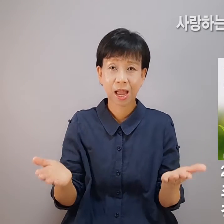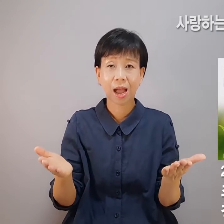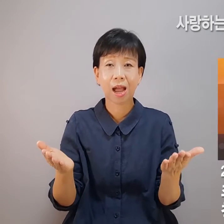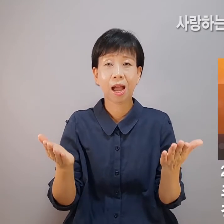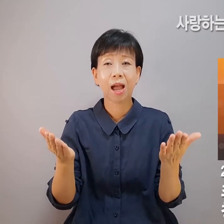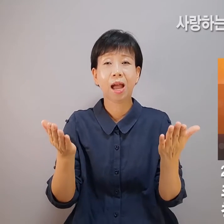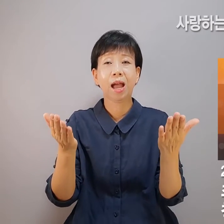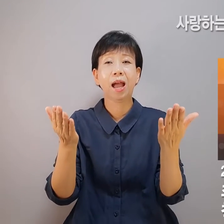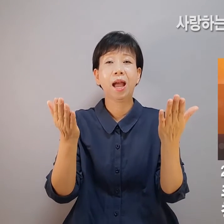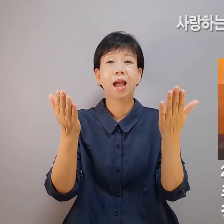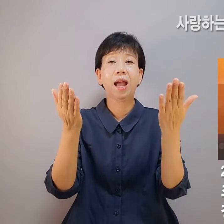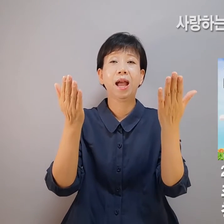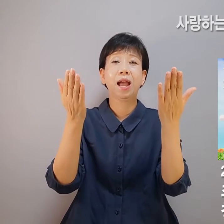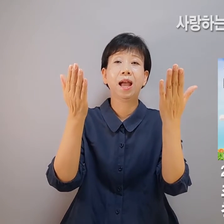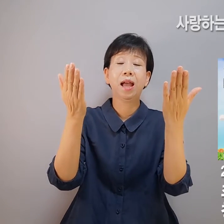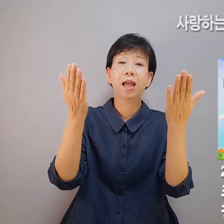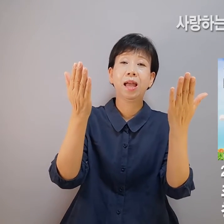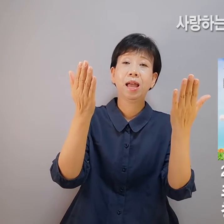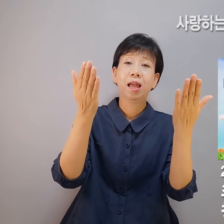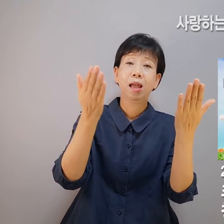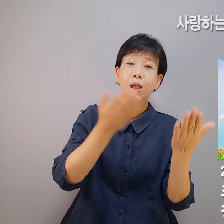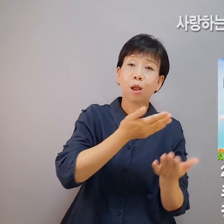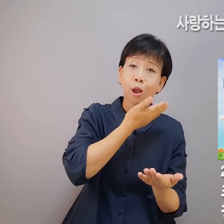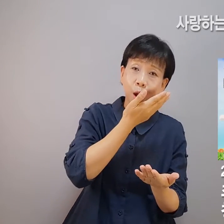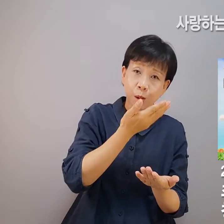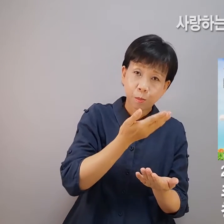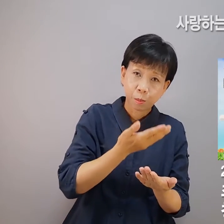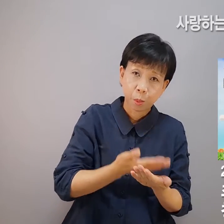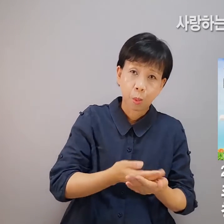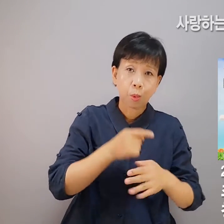고열을 지나 하나님 품으로